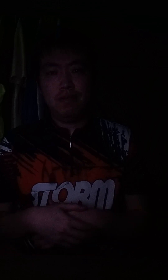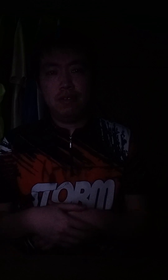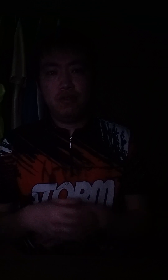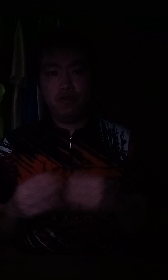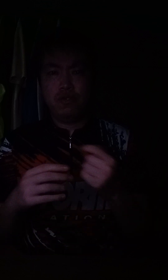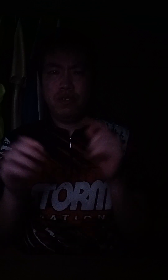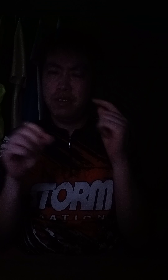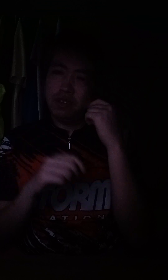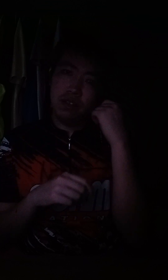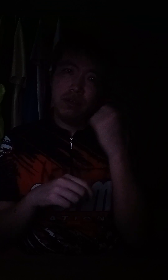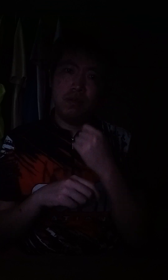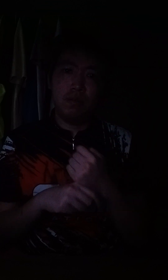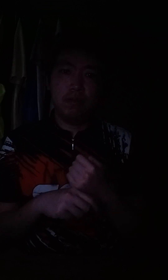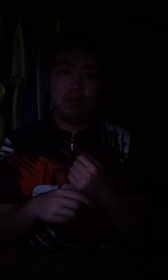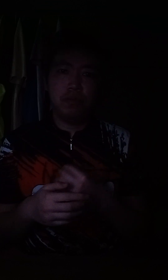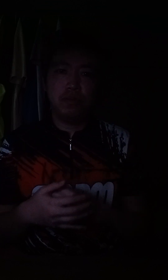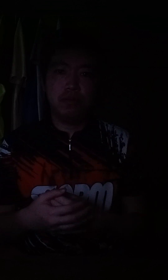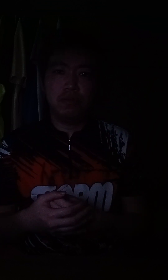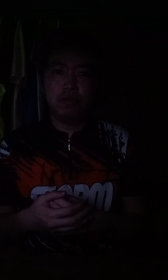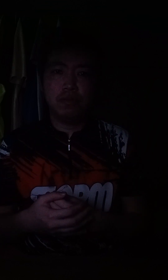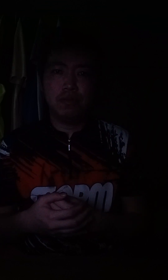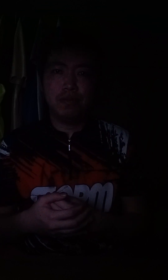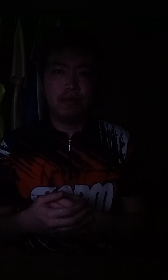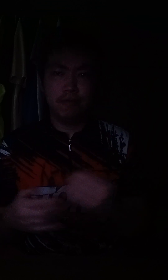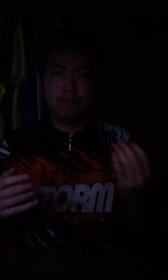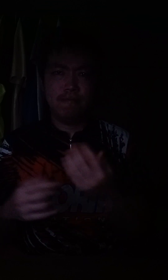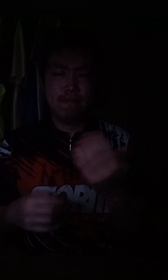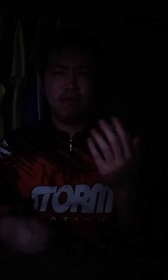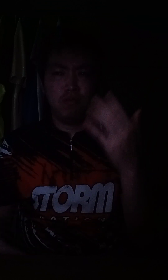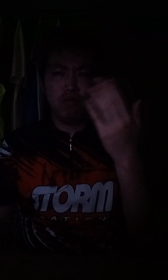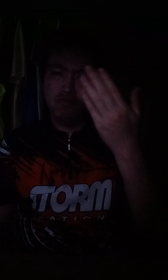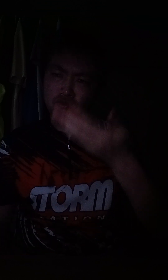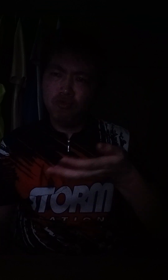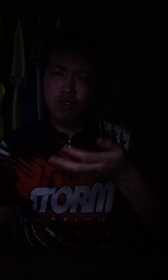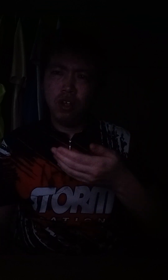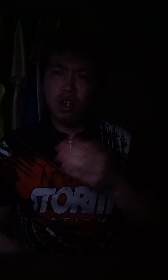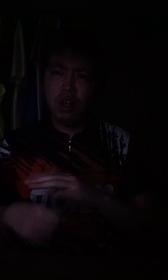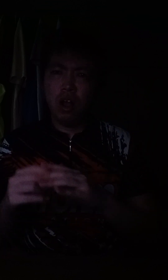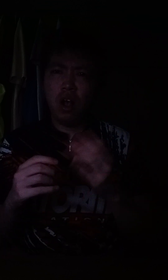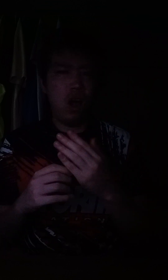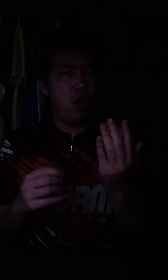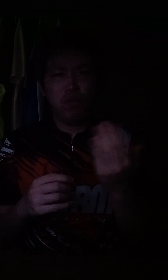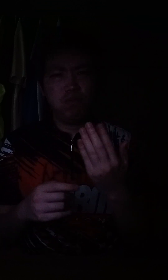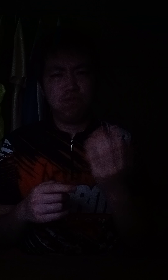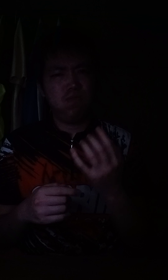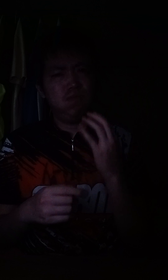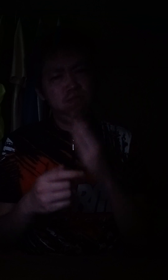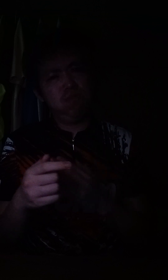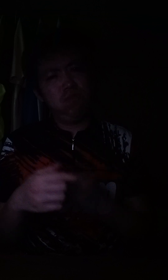밤에는 잠이 좀 잘 주무시는 거예요? 아니, 불편하니까 못 자죠.